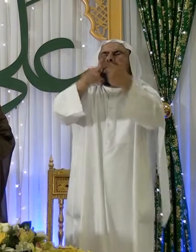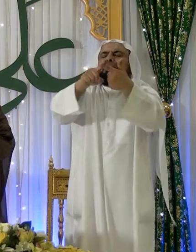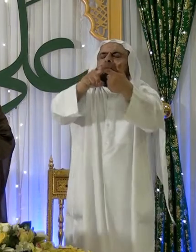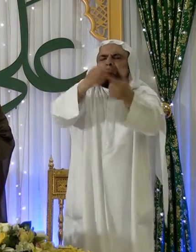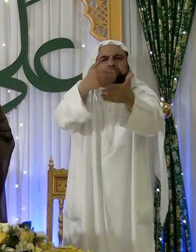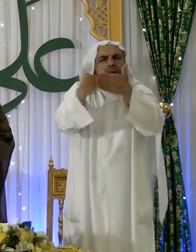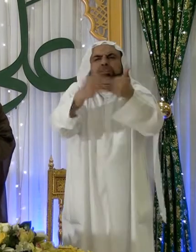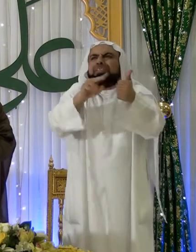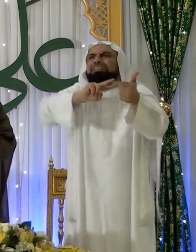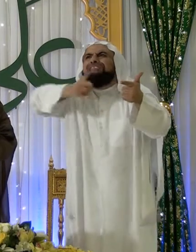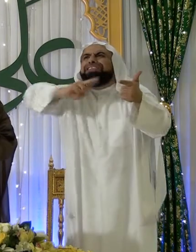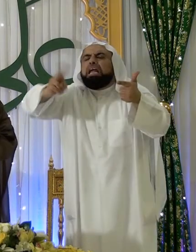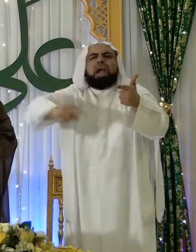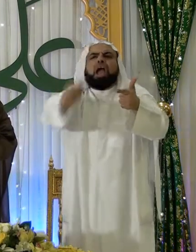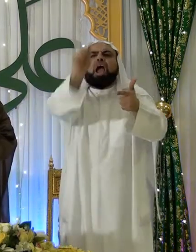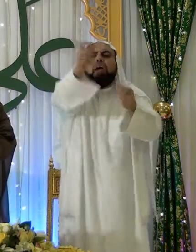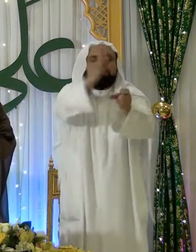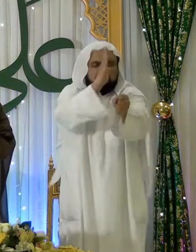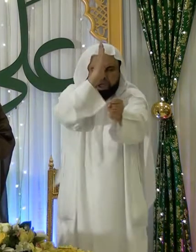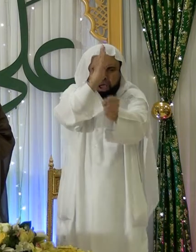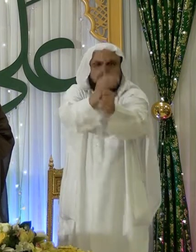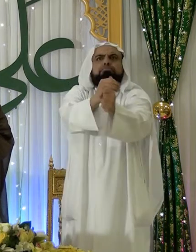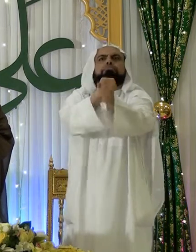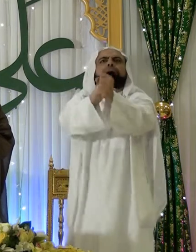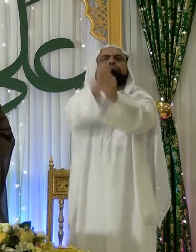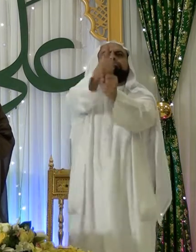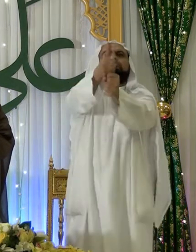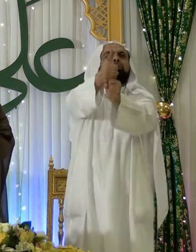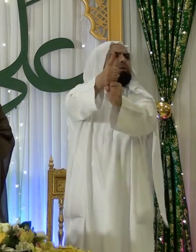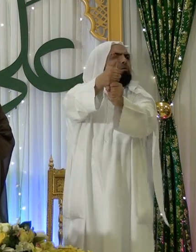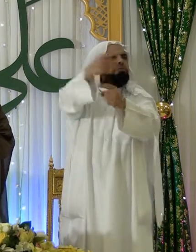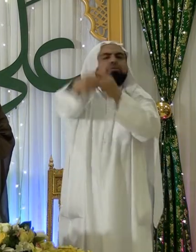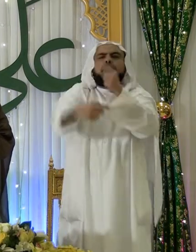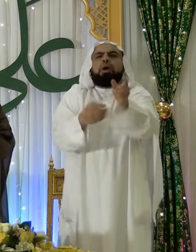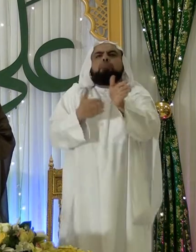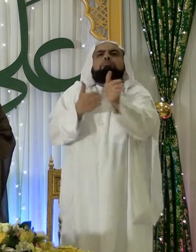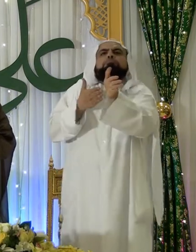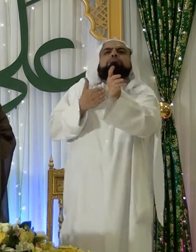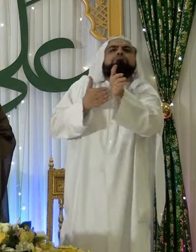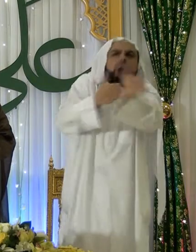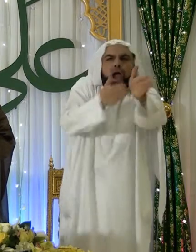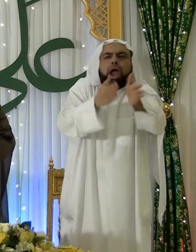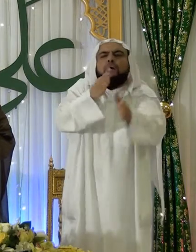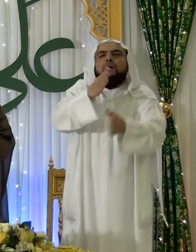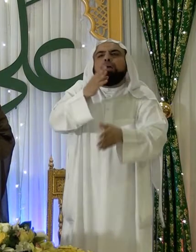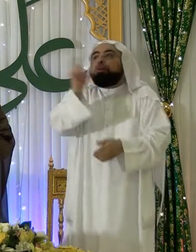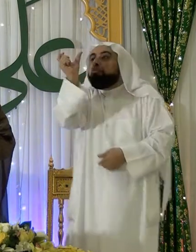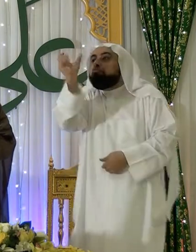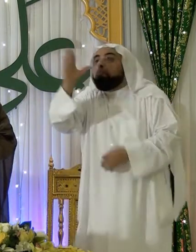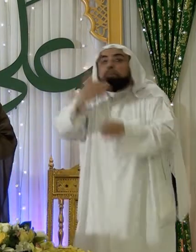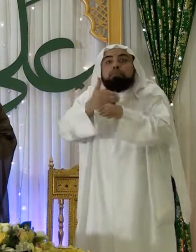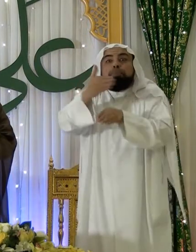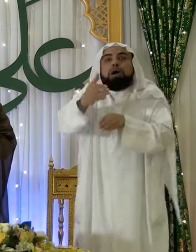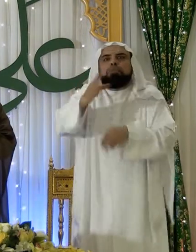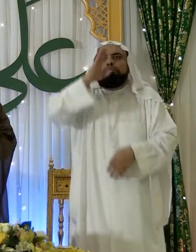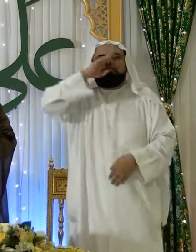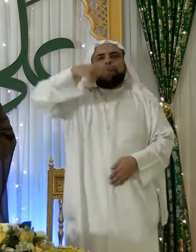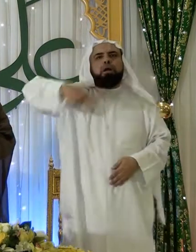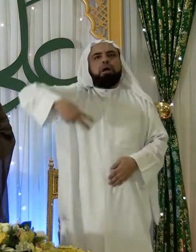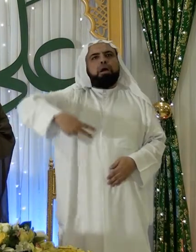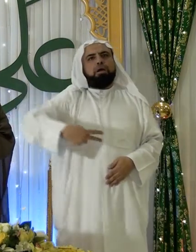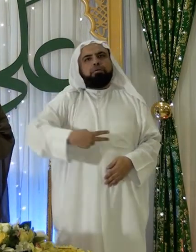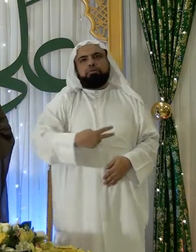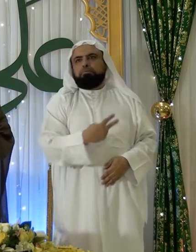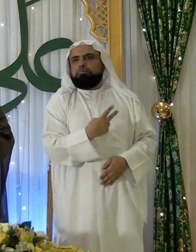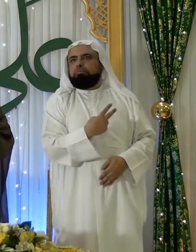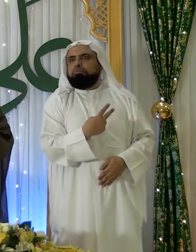ذلك الامتداد الطبيعي لرسول الله صلى الله عليه وآله بعد أن